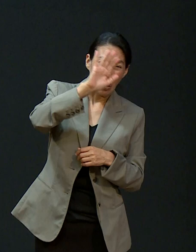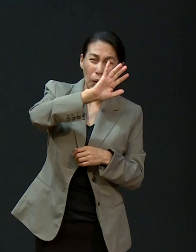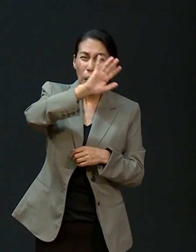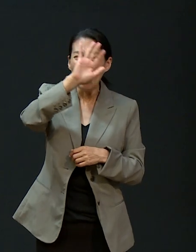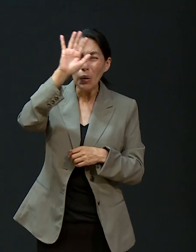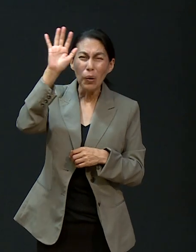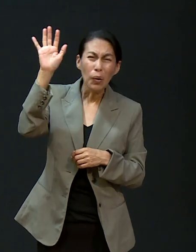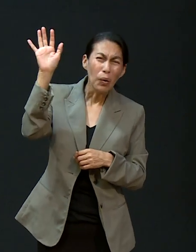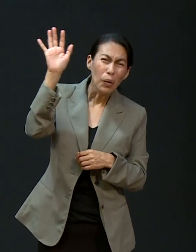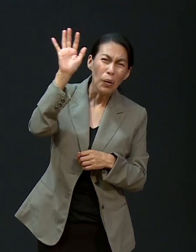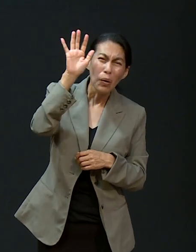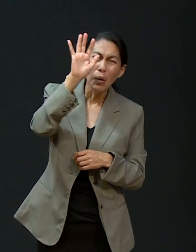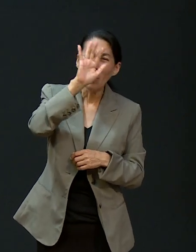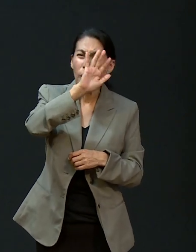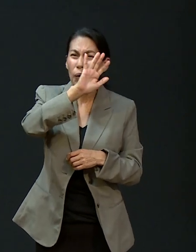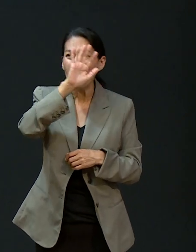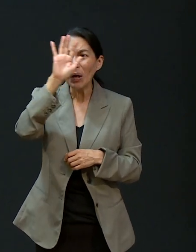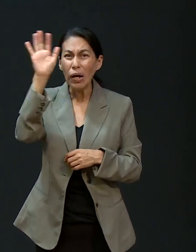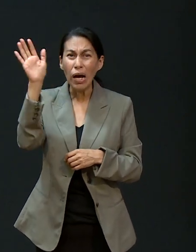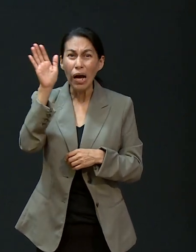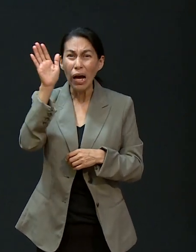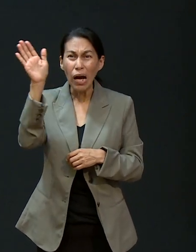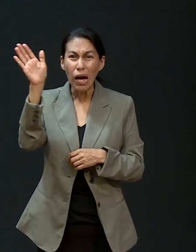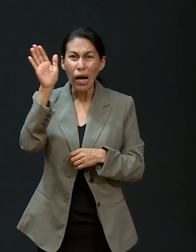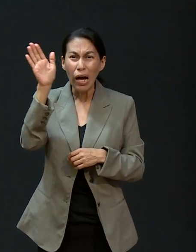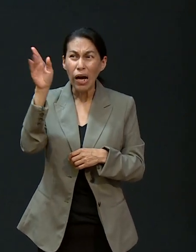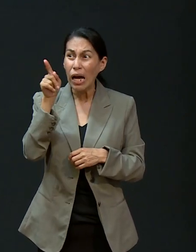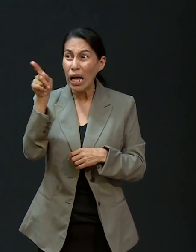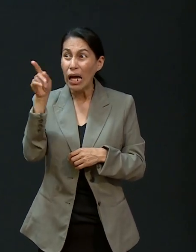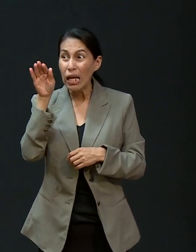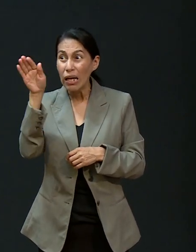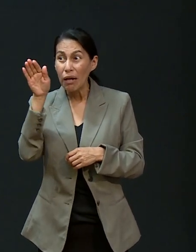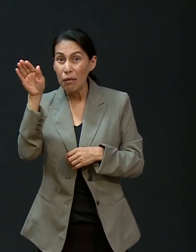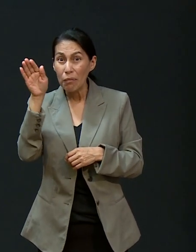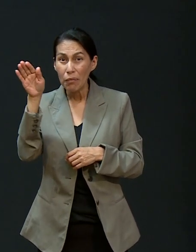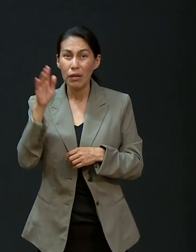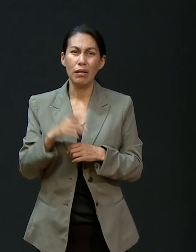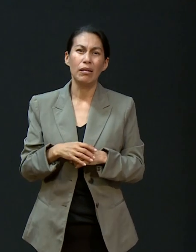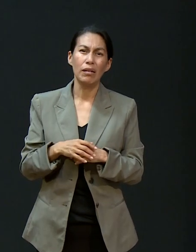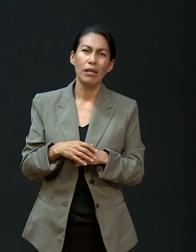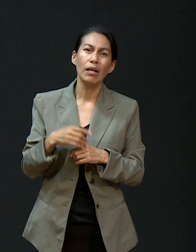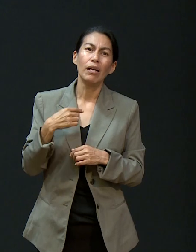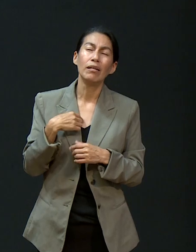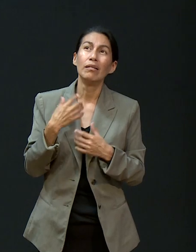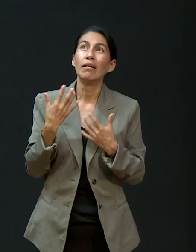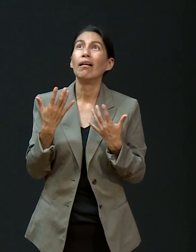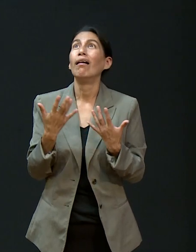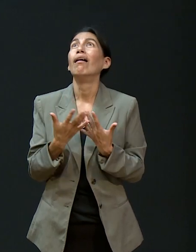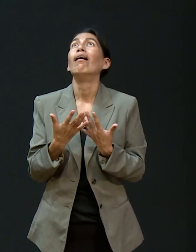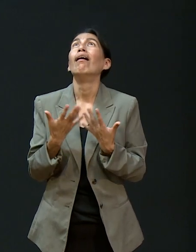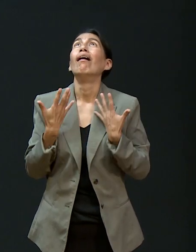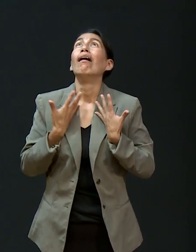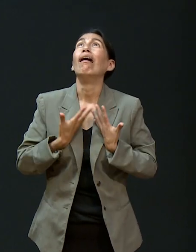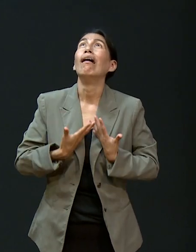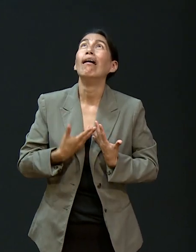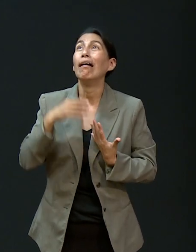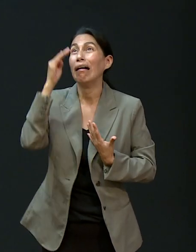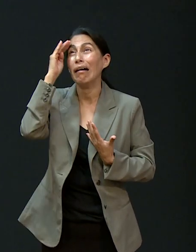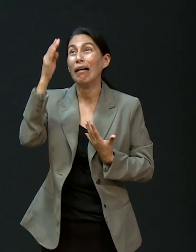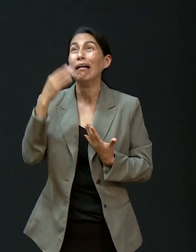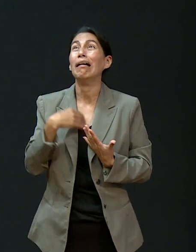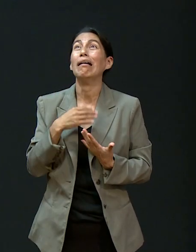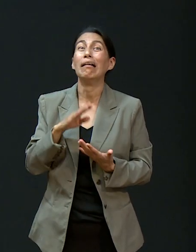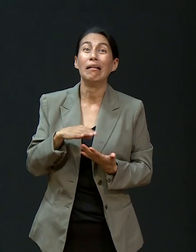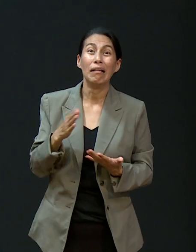lejos. Yo hacía señales para que llamasen los surfistas. Así. El día me hacía así. Y yo pensé, ay, señor,